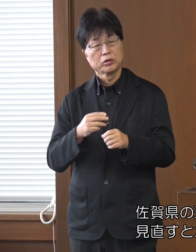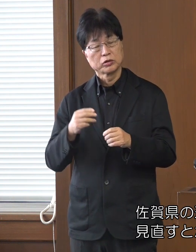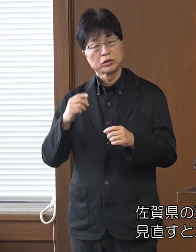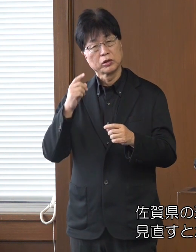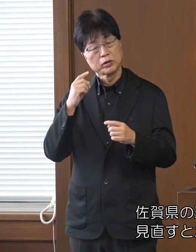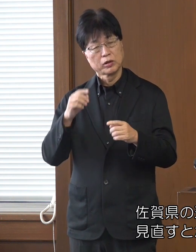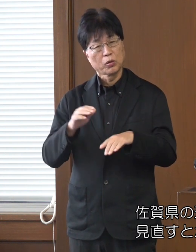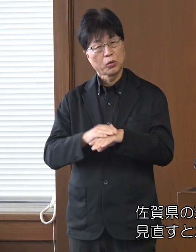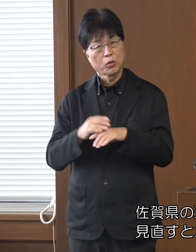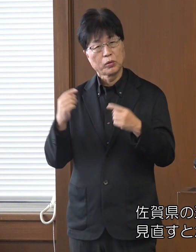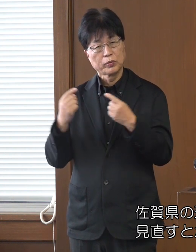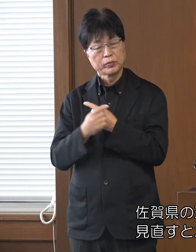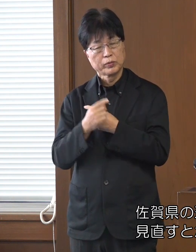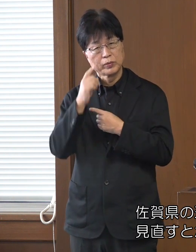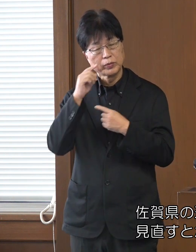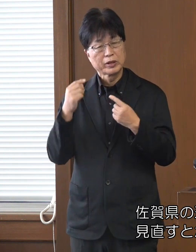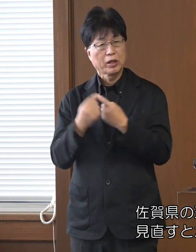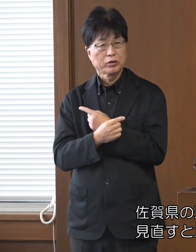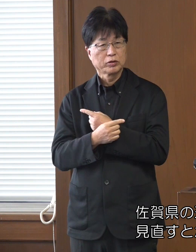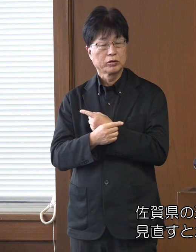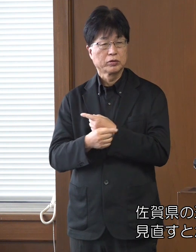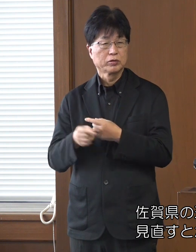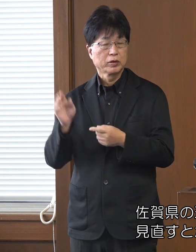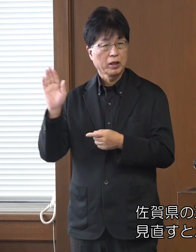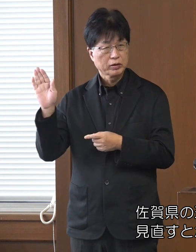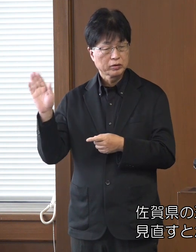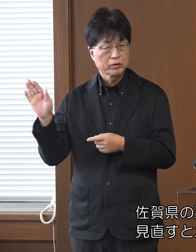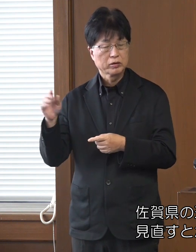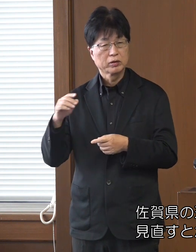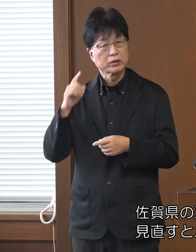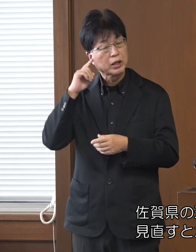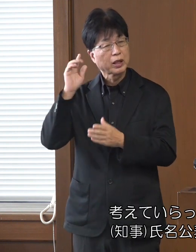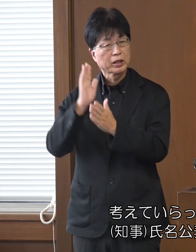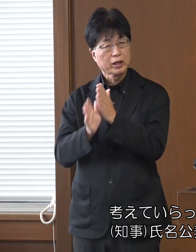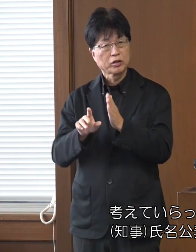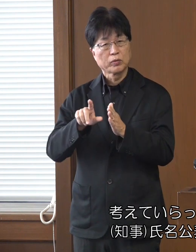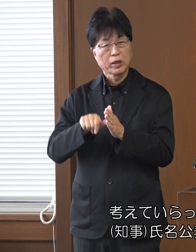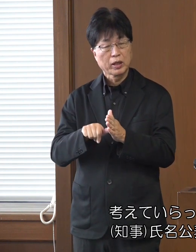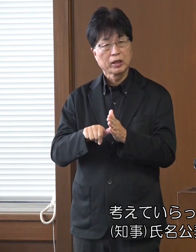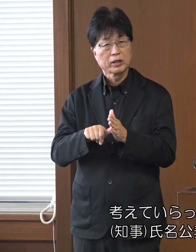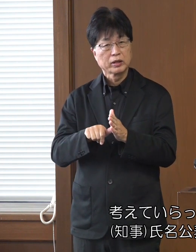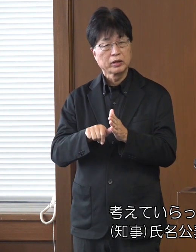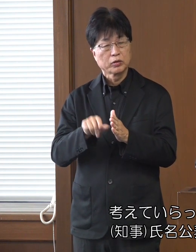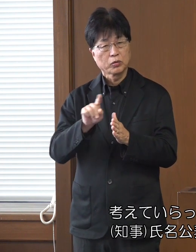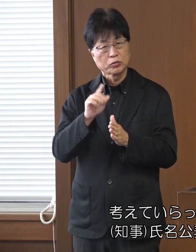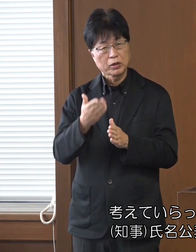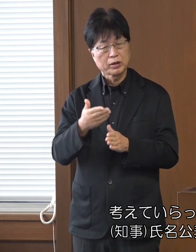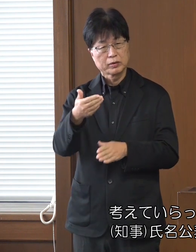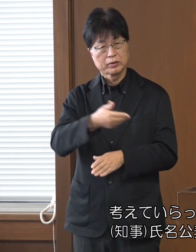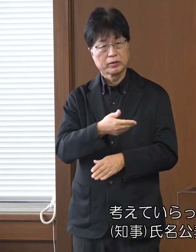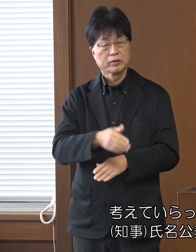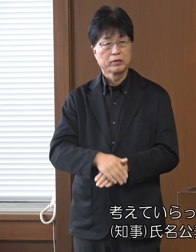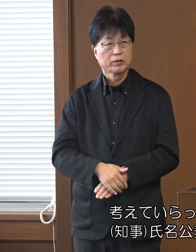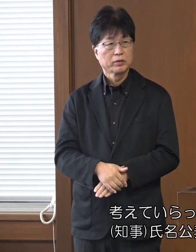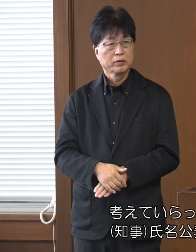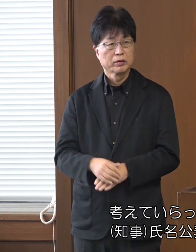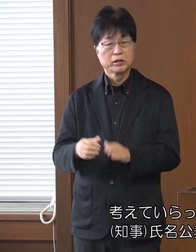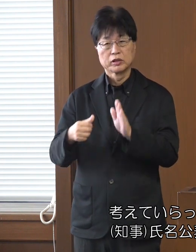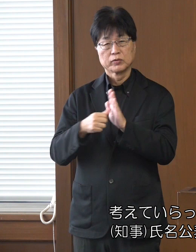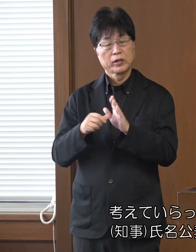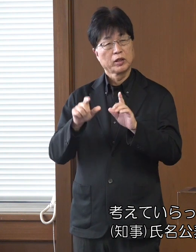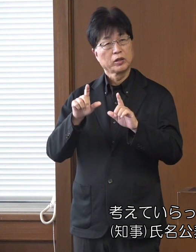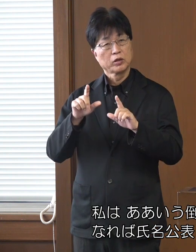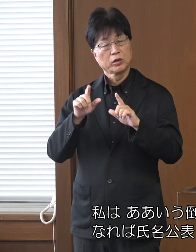の現状と今後そういったのを見直すとか、そういったことを考えていらっしゃるのか教えてください。 氏名公表の件